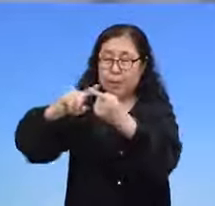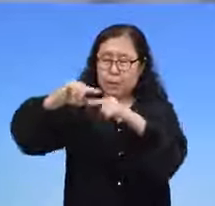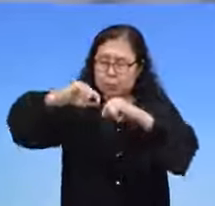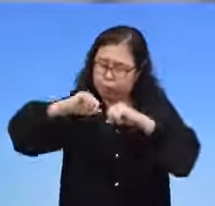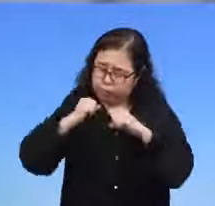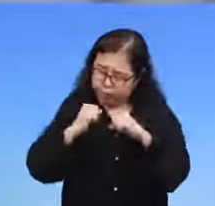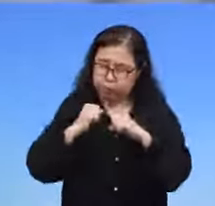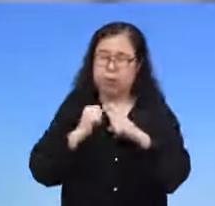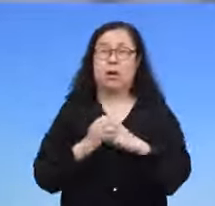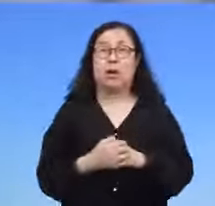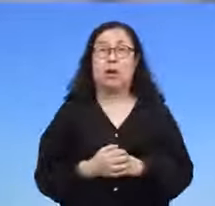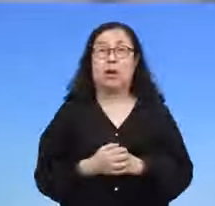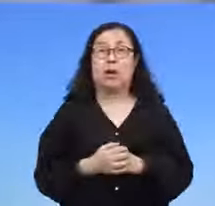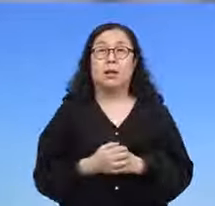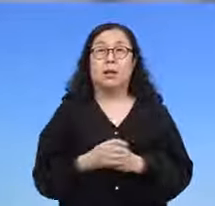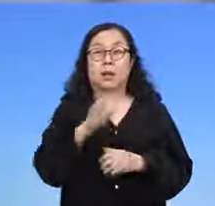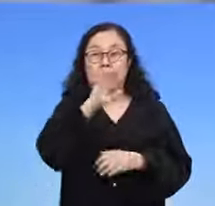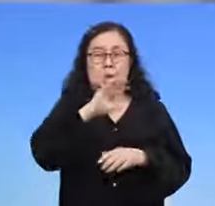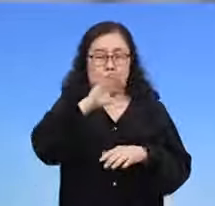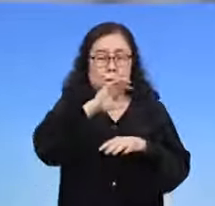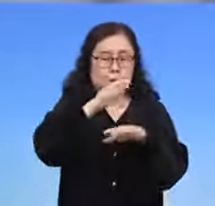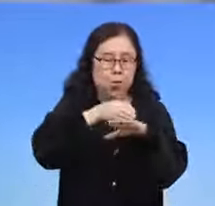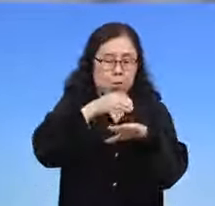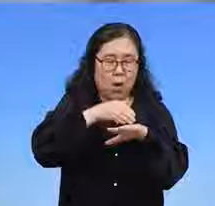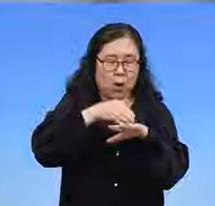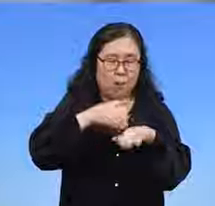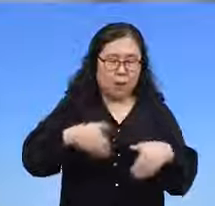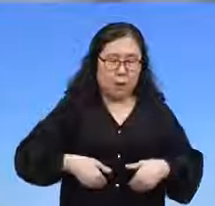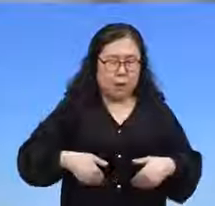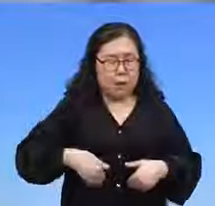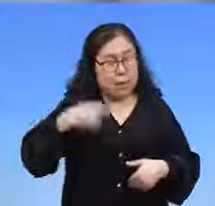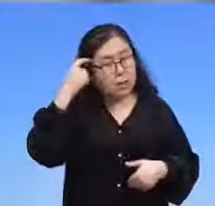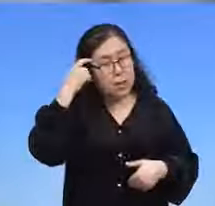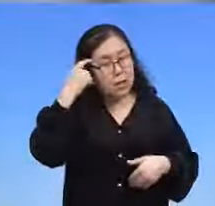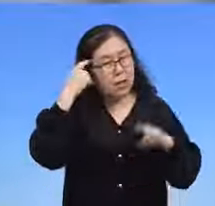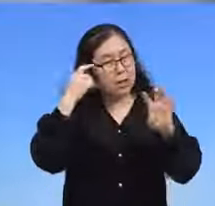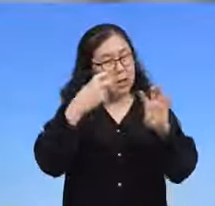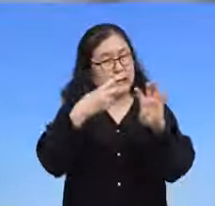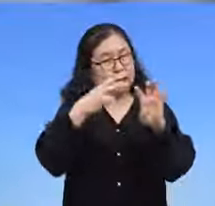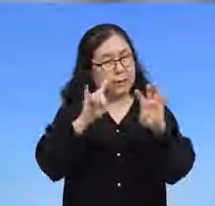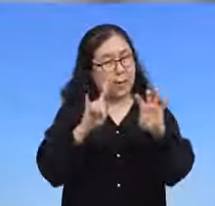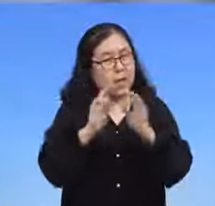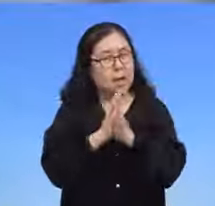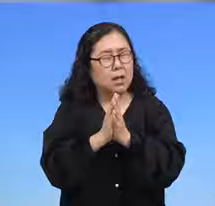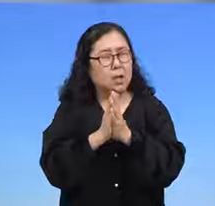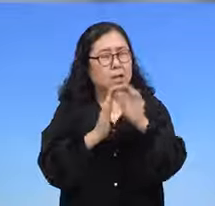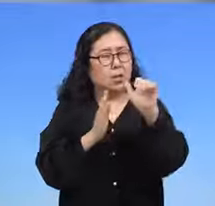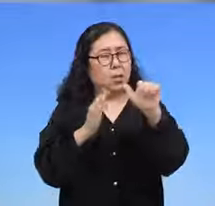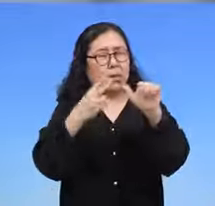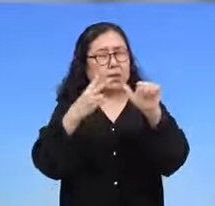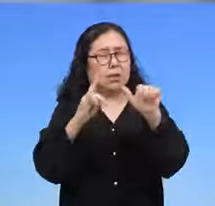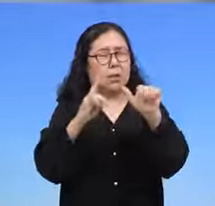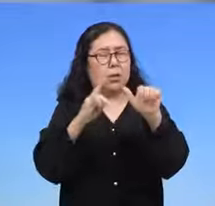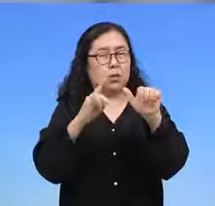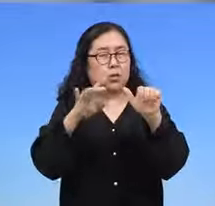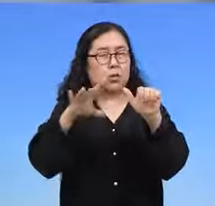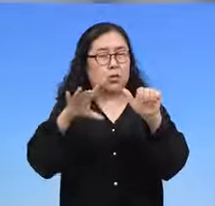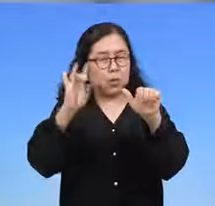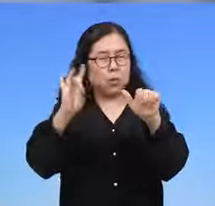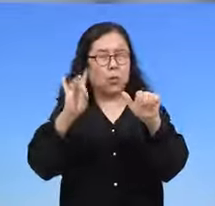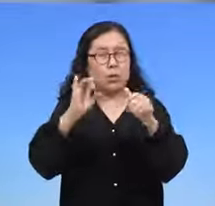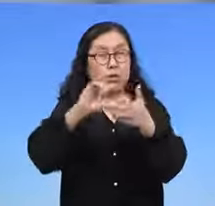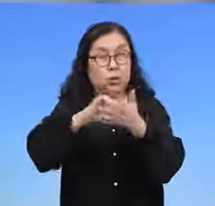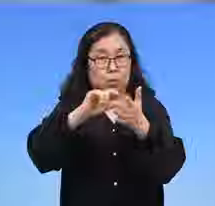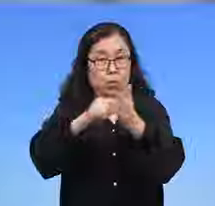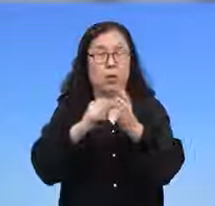겁니다. 제가 이 훈련해야 되겠다 생각했던 게 한 40대 후반, 50대 초반 정도로 기억이